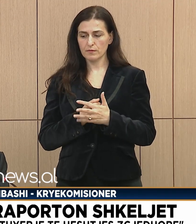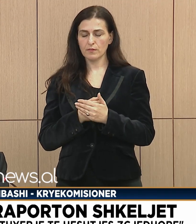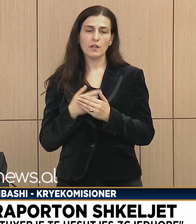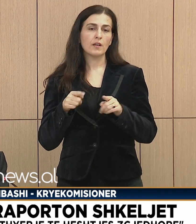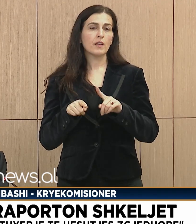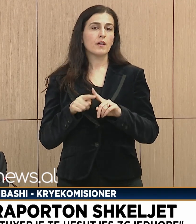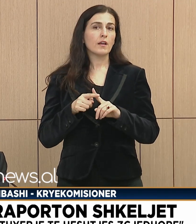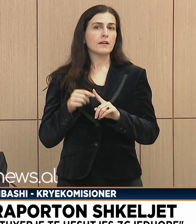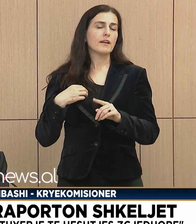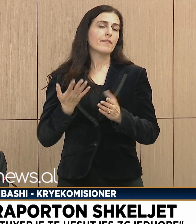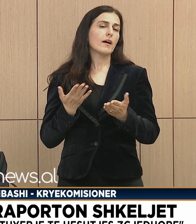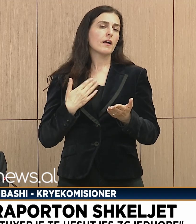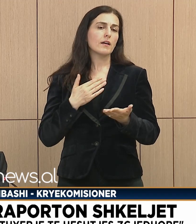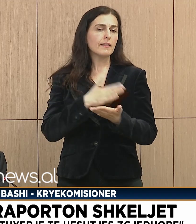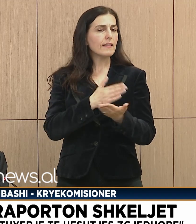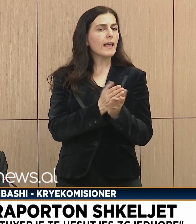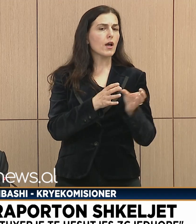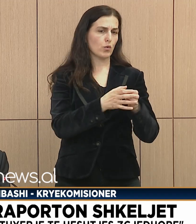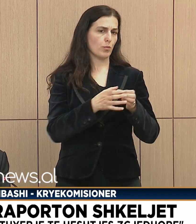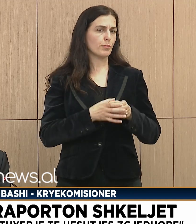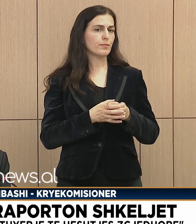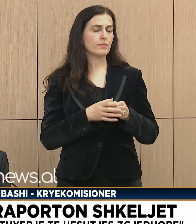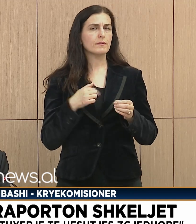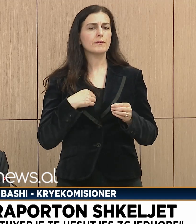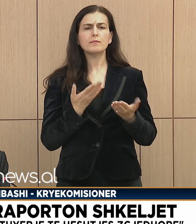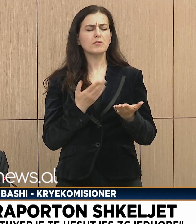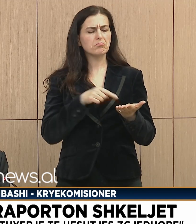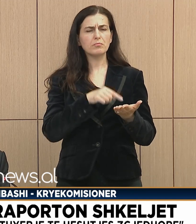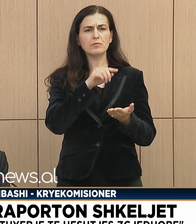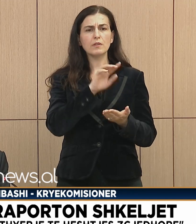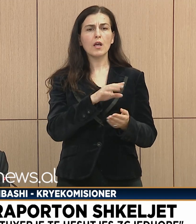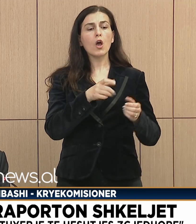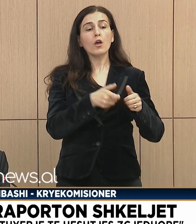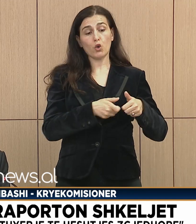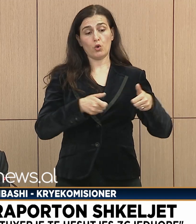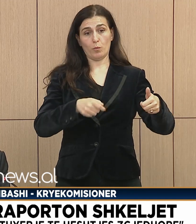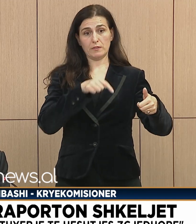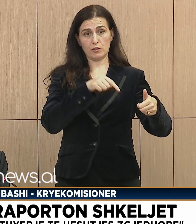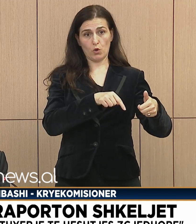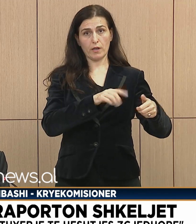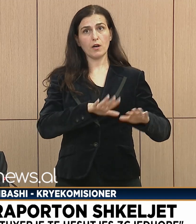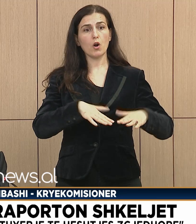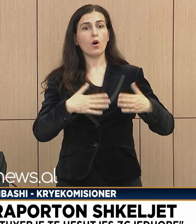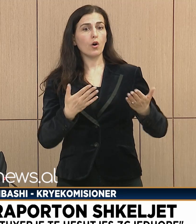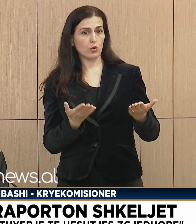si kurse ne i kualifikojmë, i klasifikojmë, dhe bëhet fjalë për komisioner ose